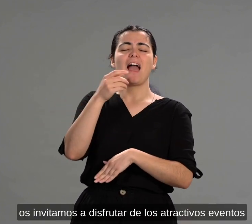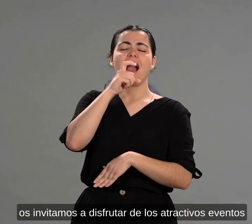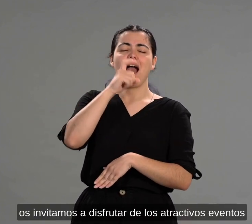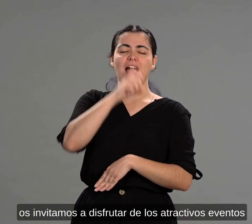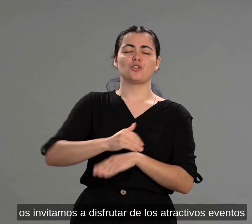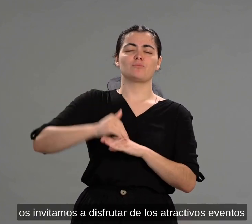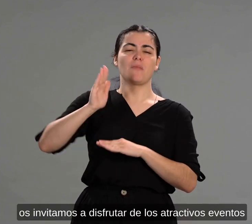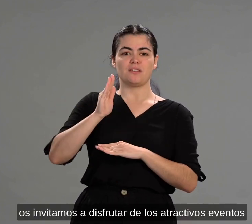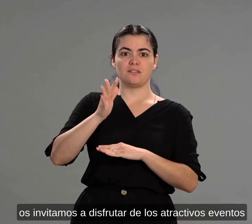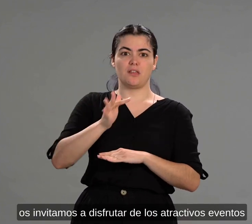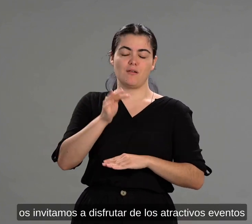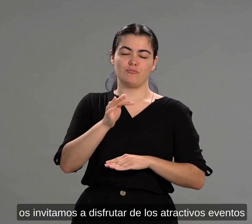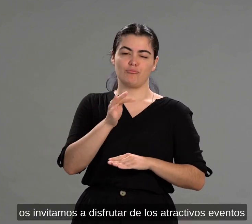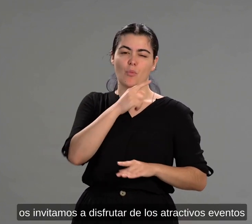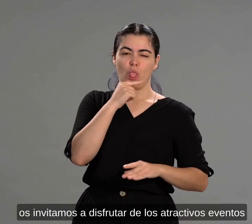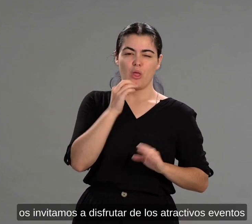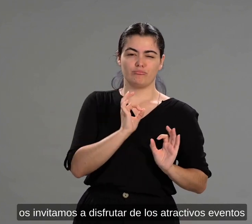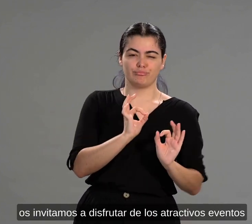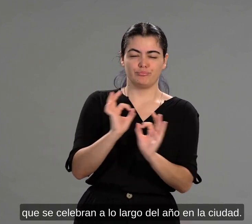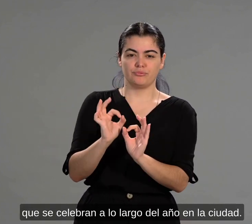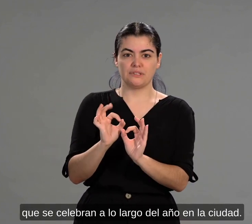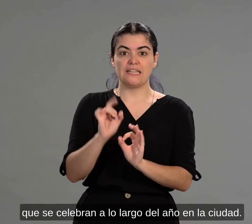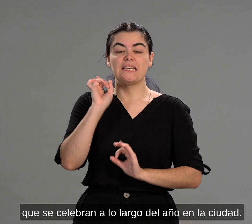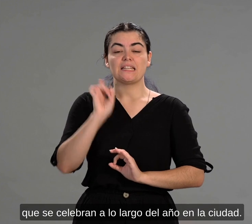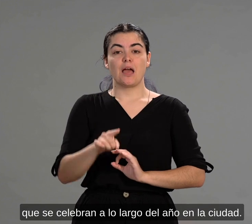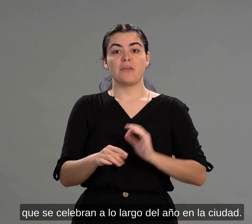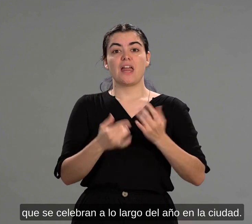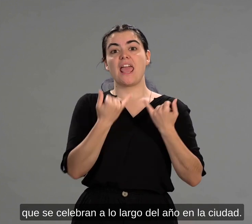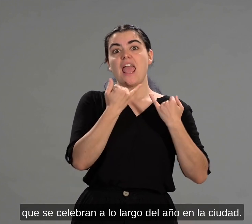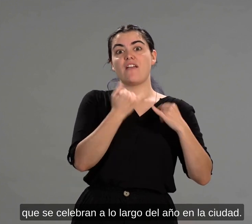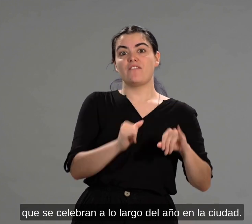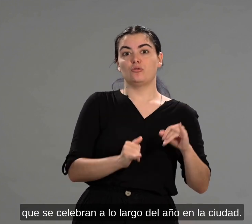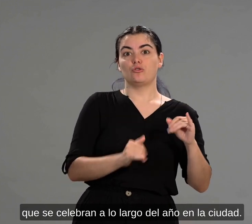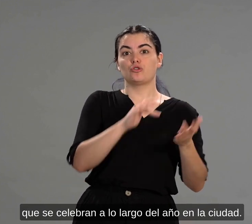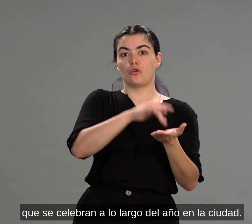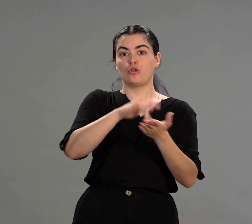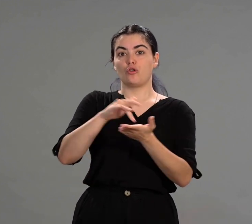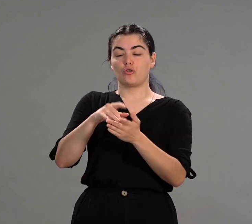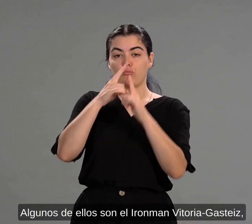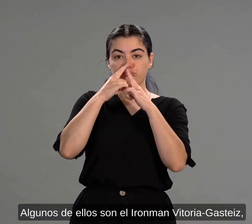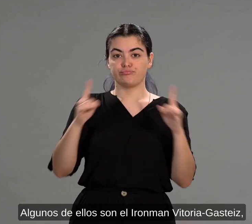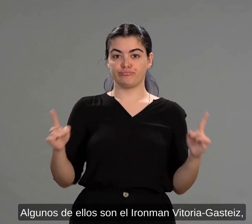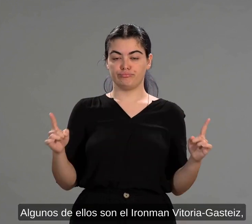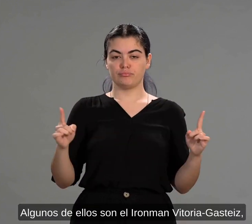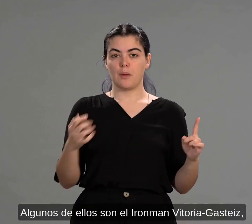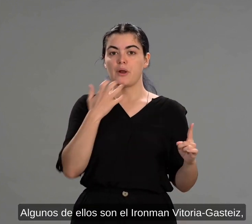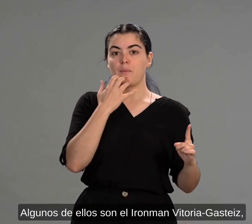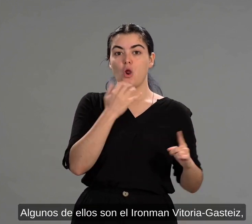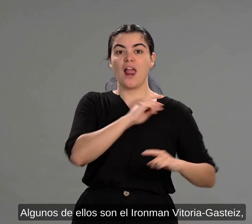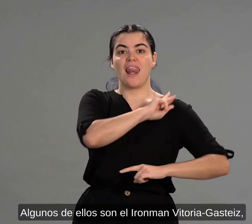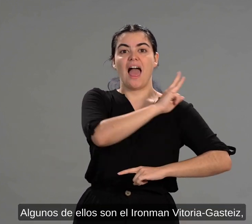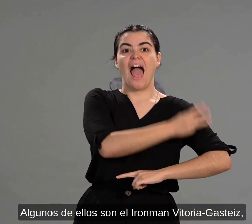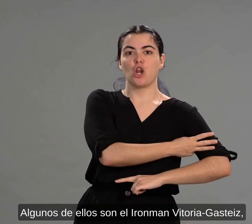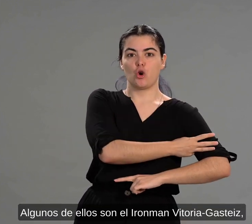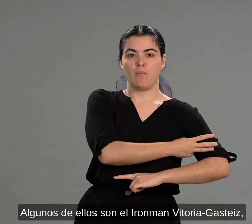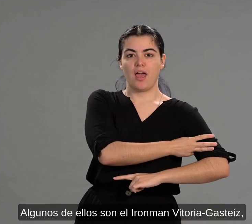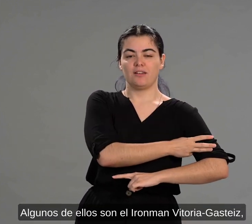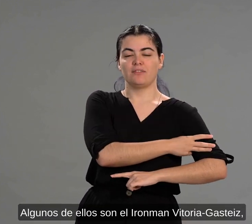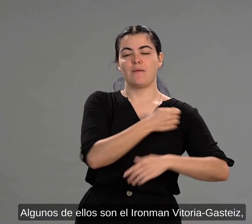invitamos a disfrutar de los atractivos eventos que se celebran a lo largo del año en la ciudad. Algunos de ellos son el Iron Man Vitoria-Gasteiz,